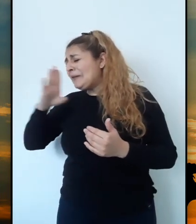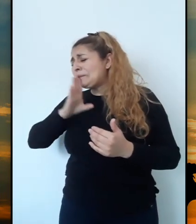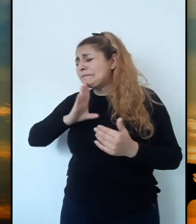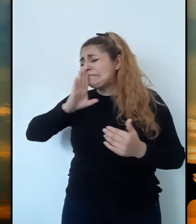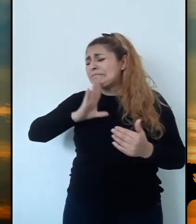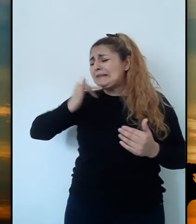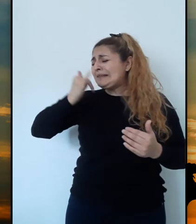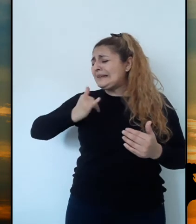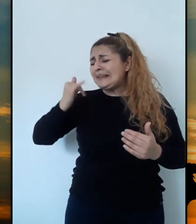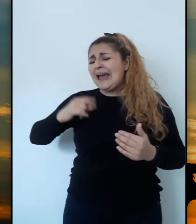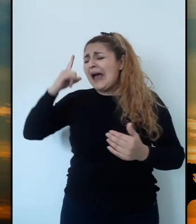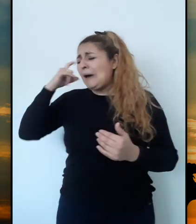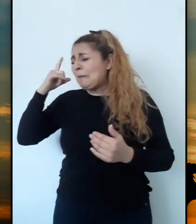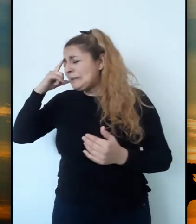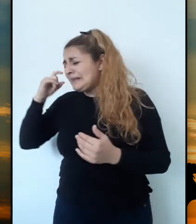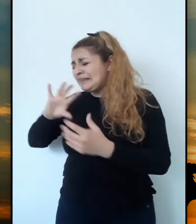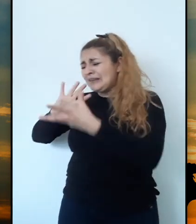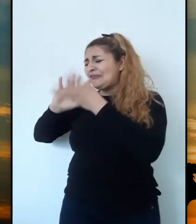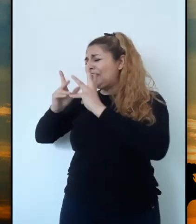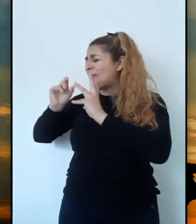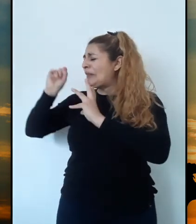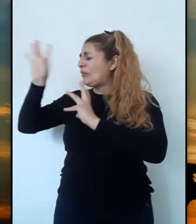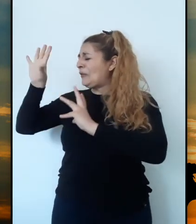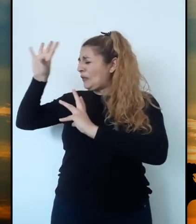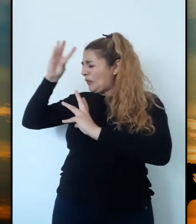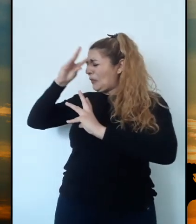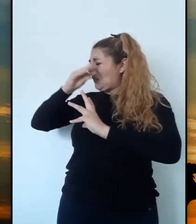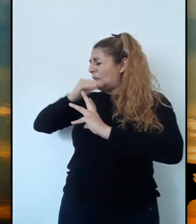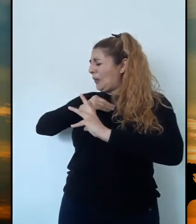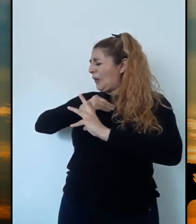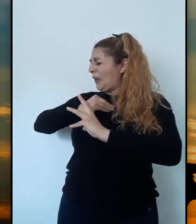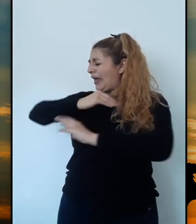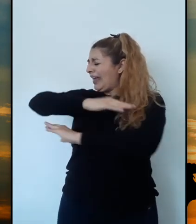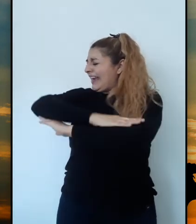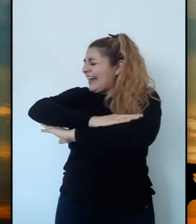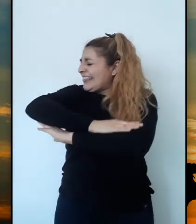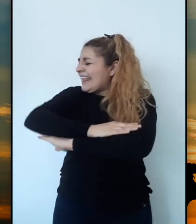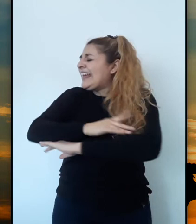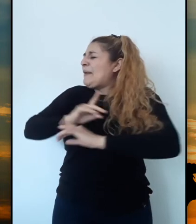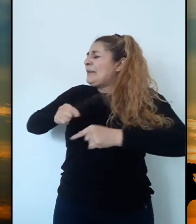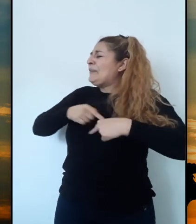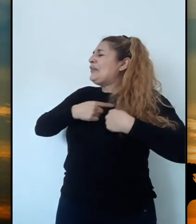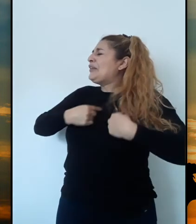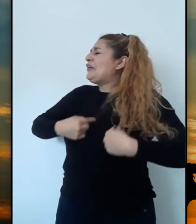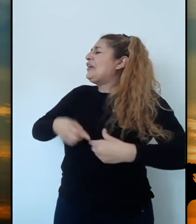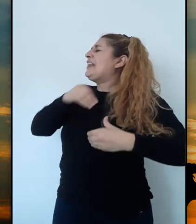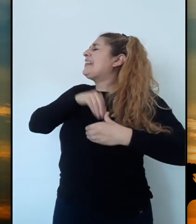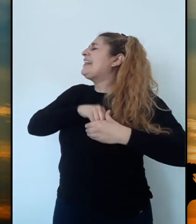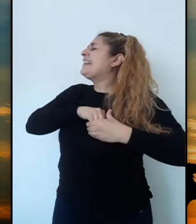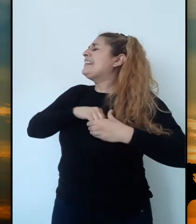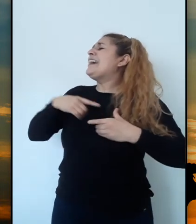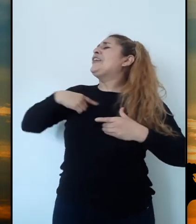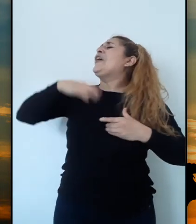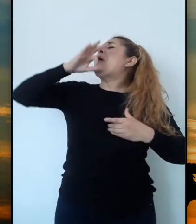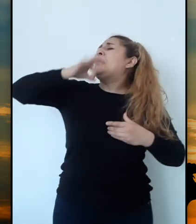Porque sabemos. Comme tu as dit dans ta parole. Como dices en tu palabra. Que toutes choses concourent au bien de ceux qui aiment Dieu. Que todas